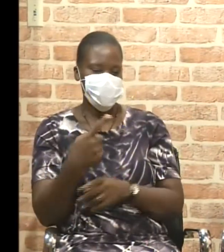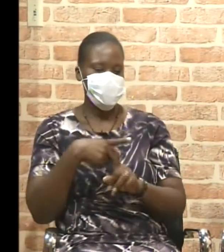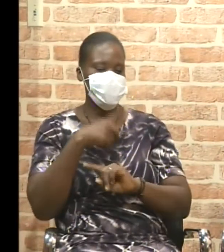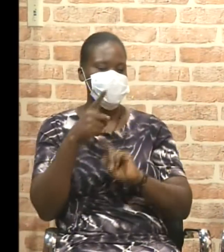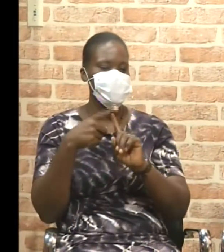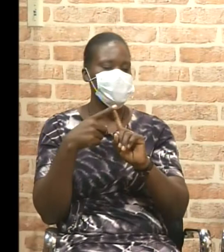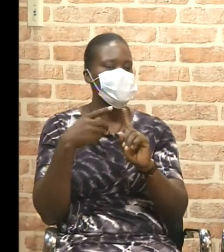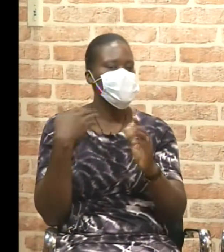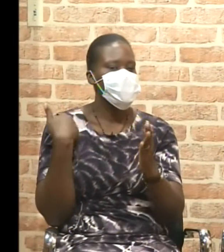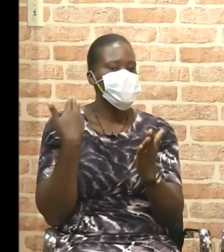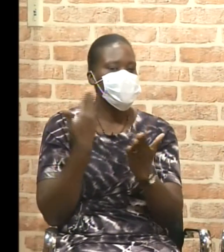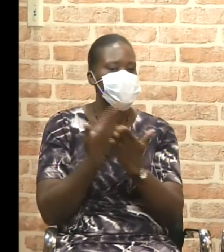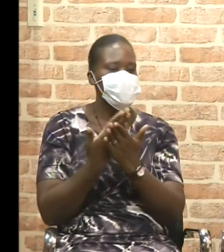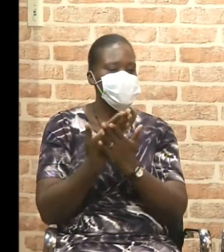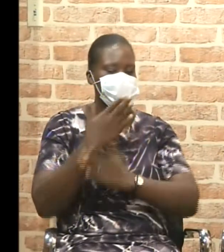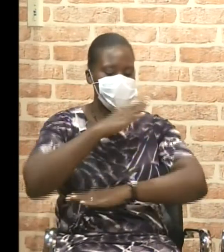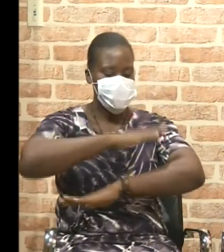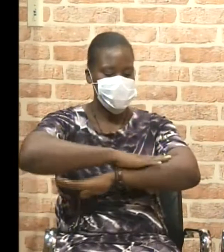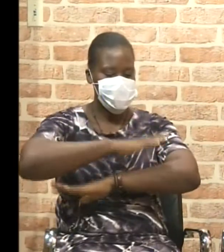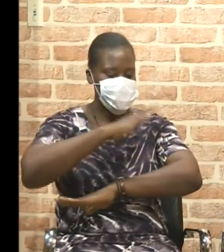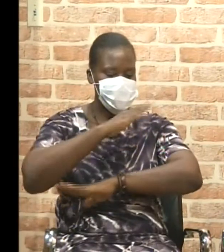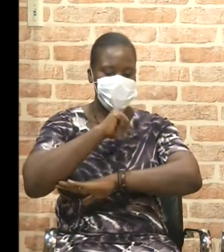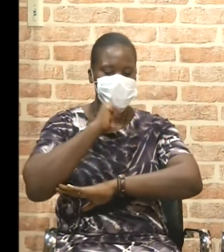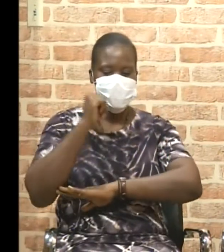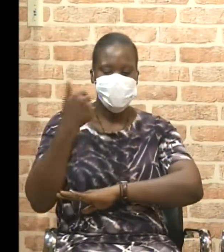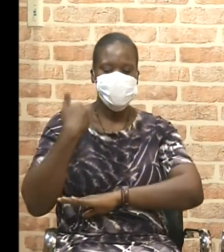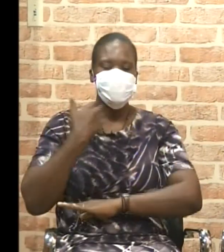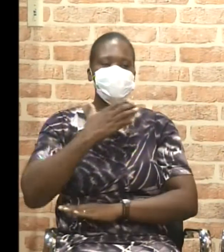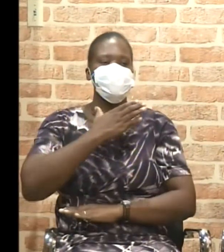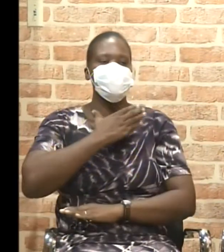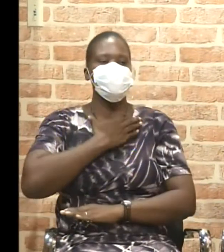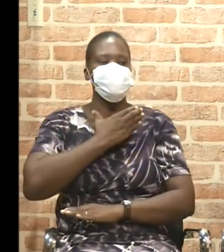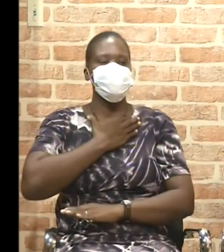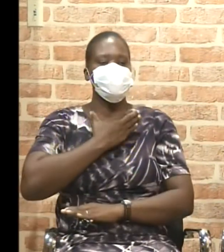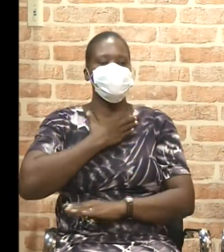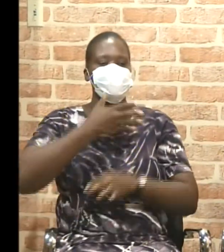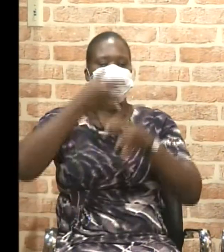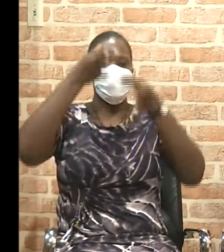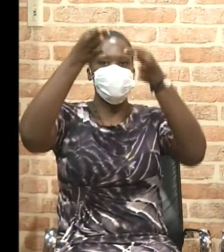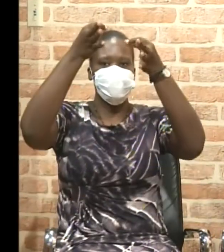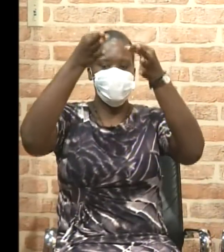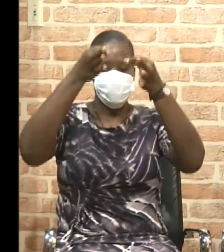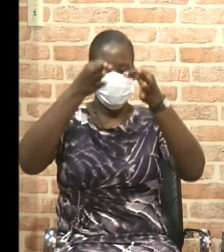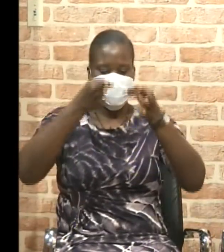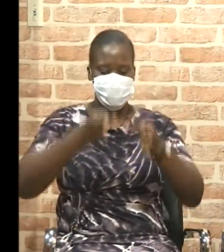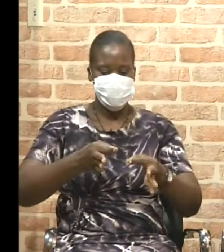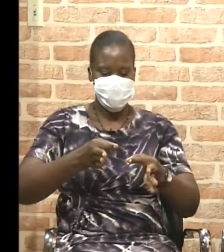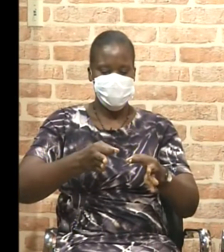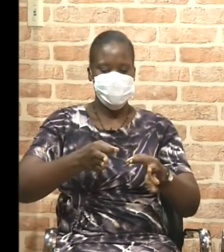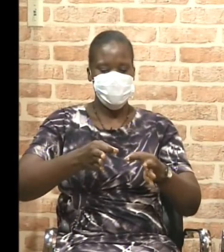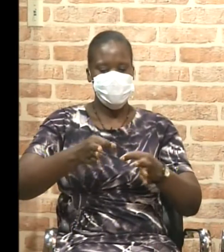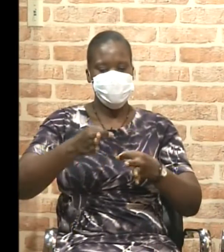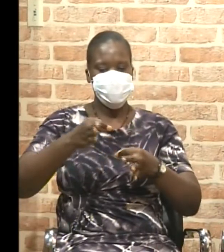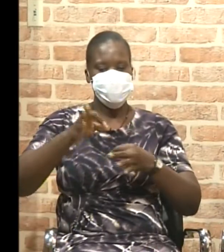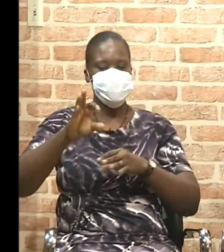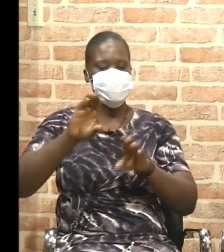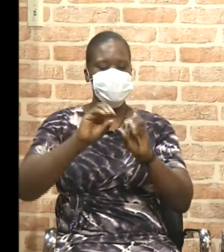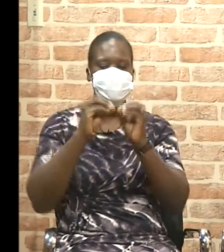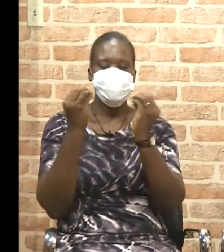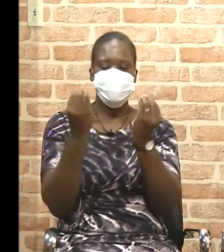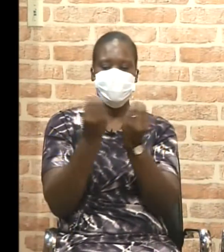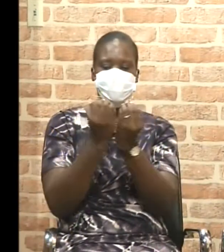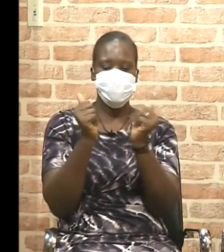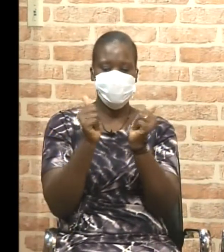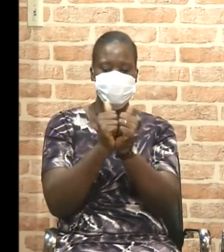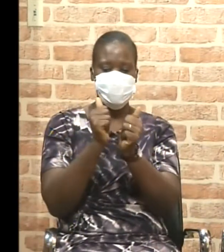arrivons vraiment bureau n'y pas gagné un cadre juridique qui définit organisation et fonctionnement. Donc là nous